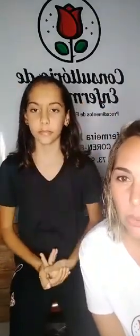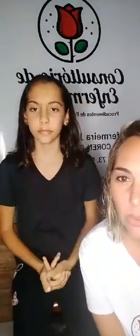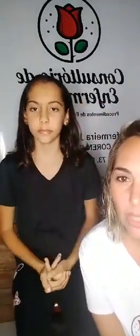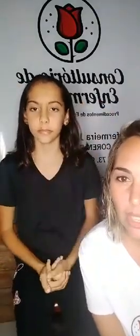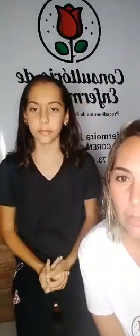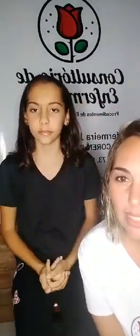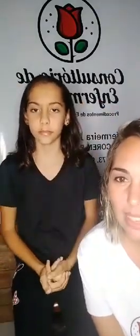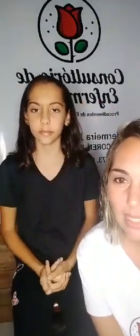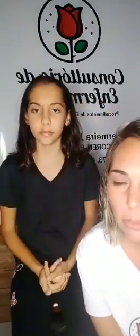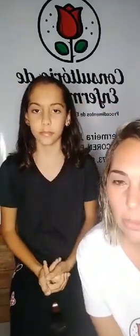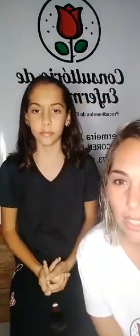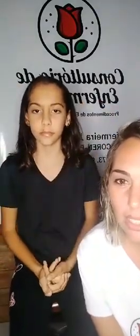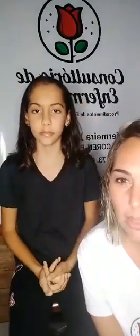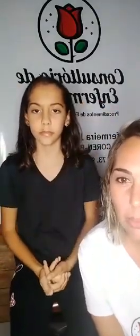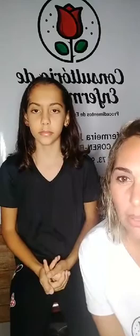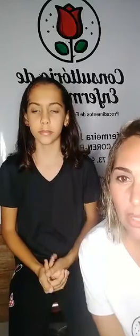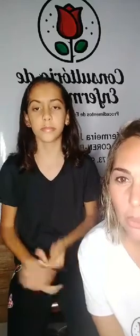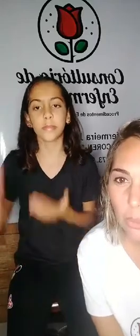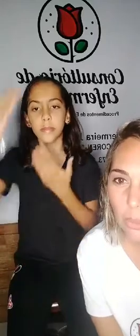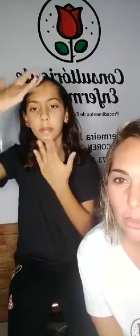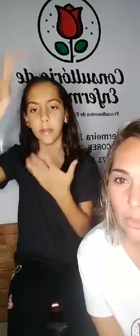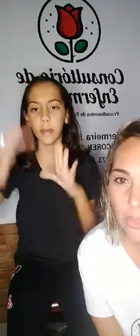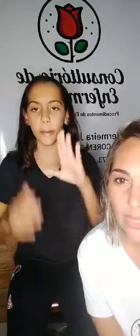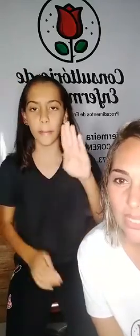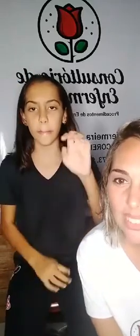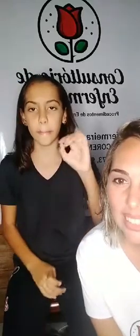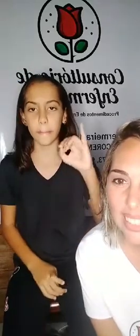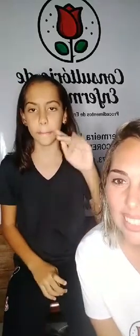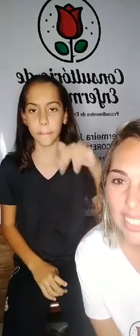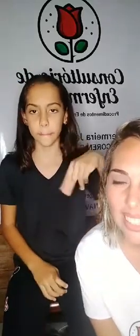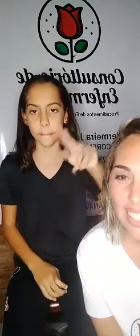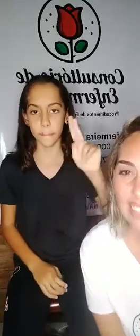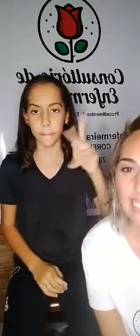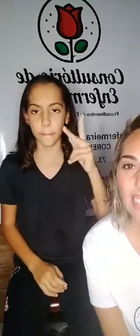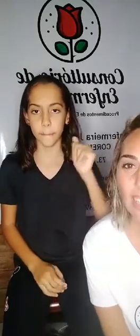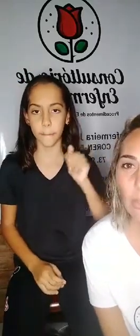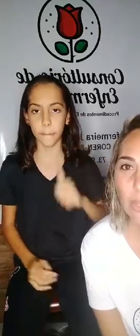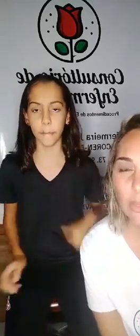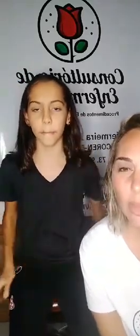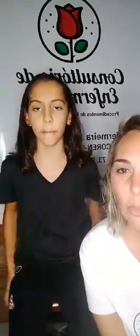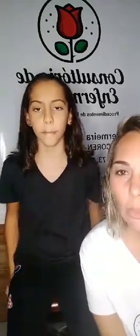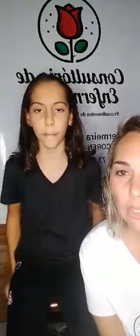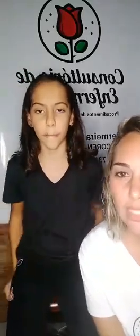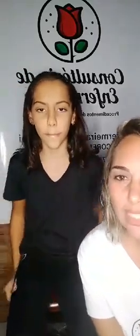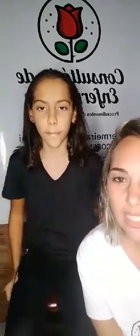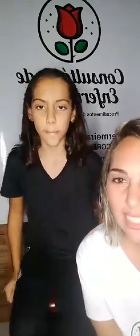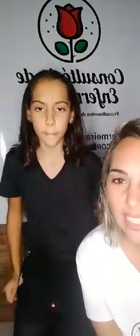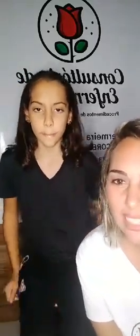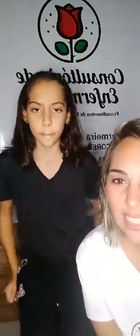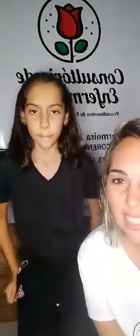Tudo ok? Obrigada, boinha, pelo retorno. Então, pessoal,